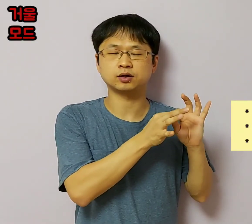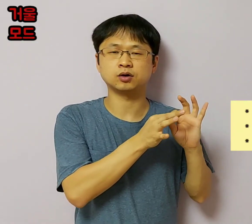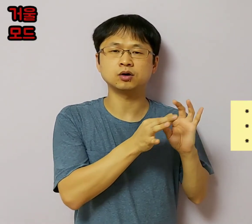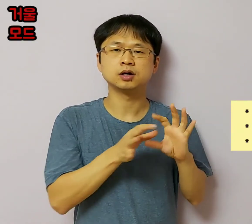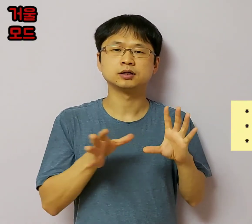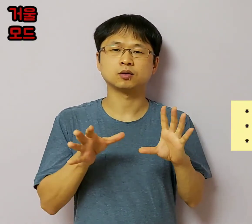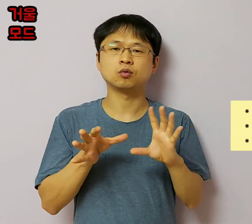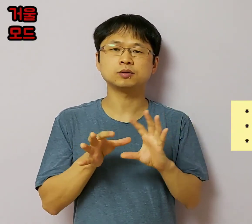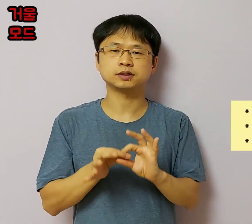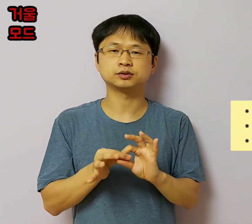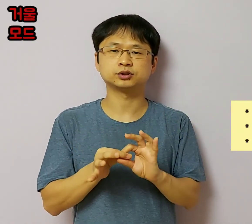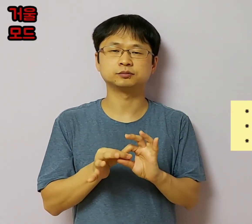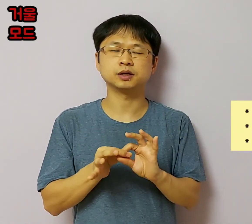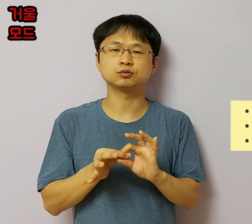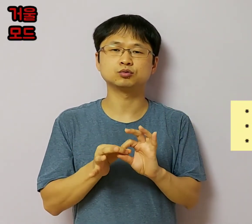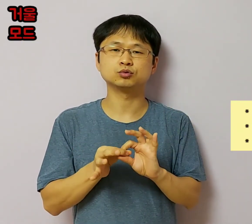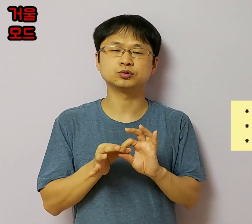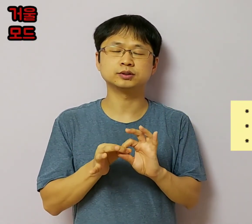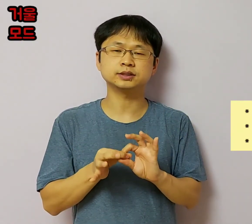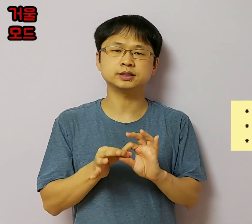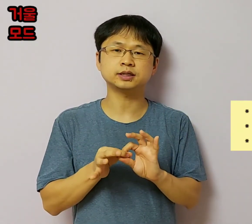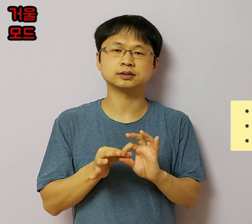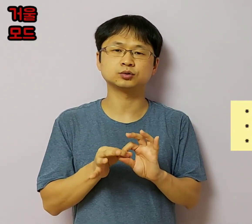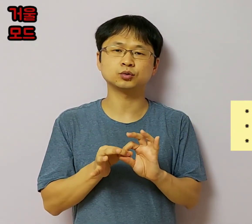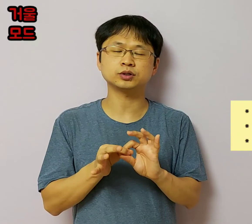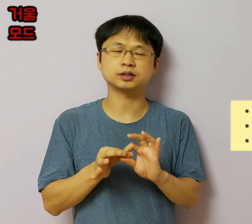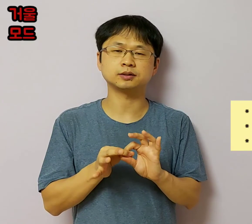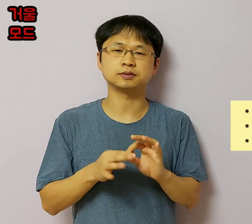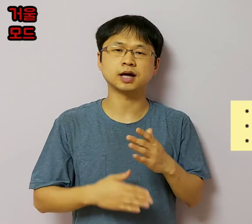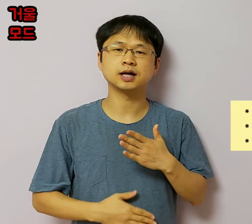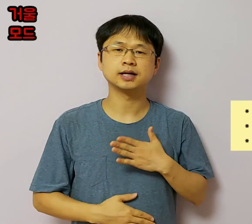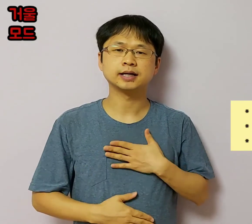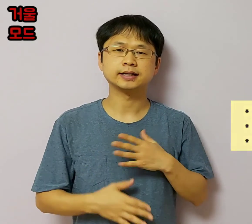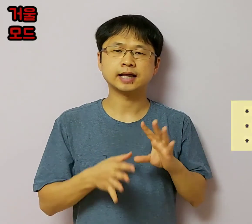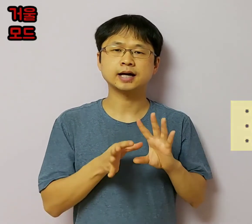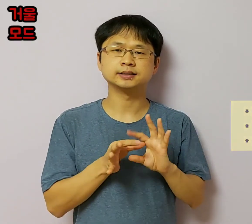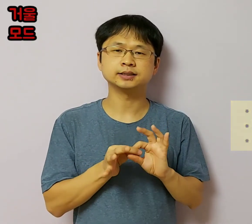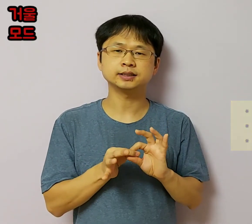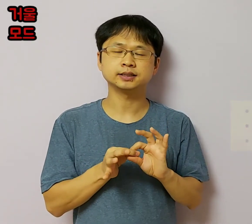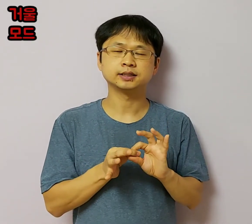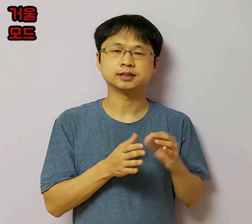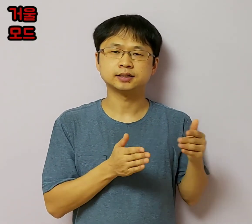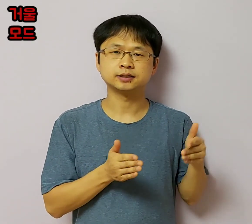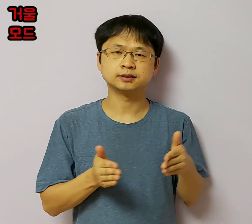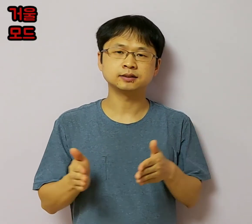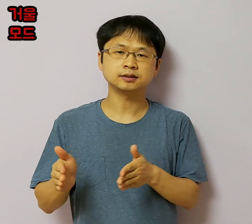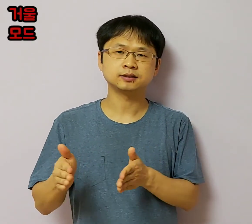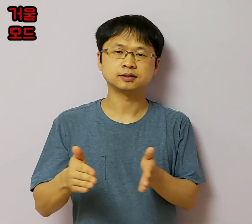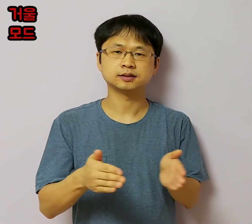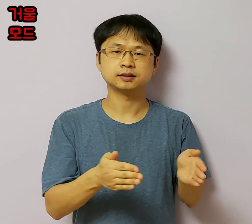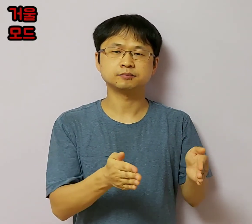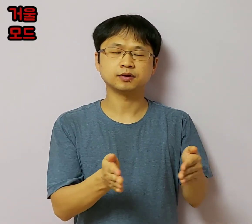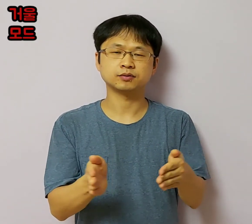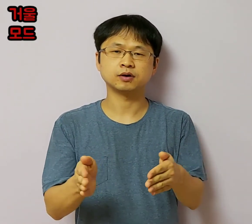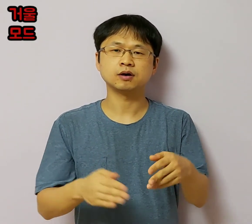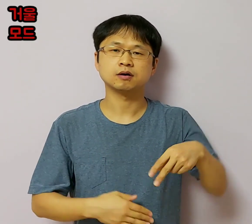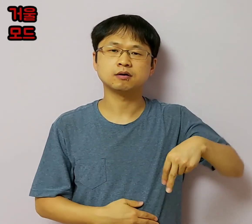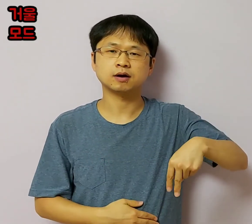했죠. 고리만 지어주시면 누구누구의 라는 소유격이 됩니다. 나의 길을 이름 배웠고요.